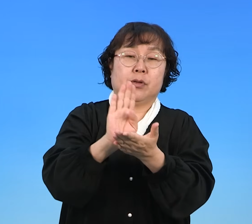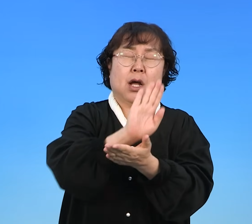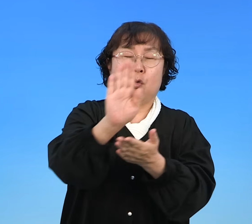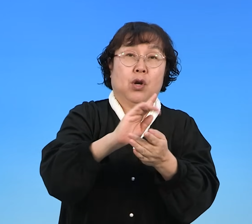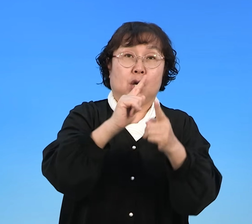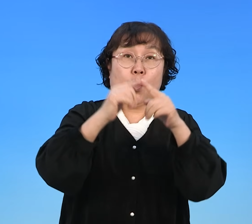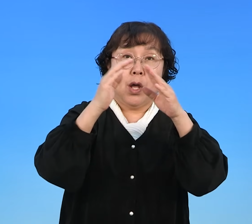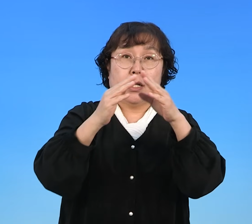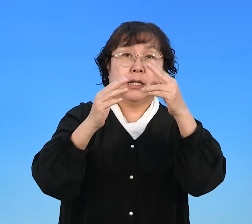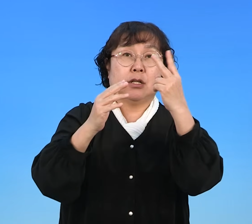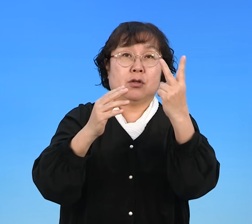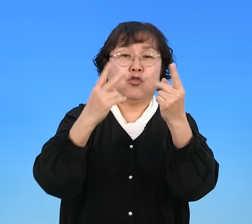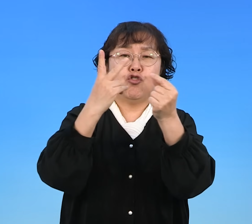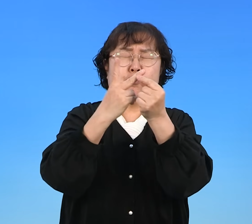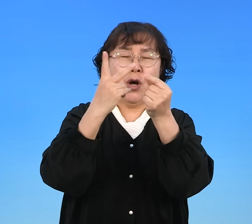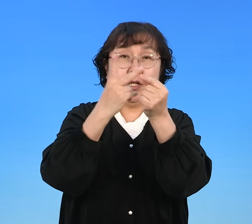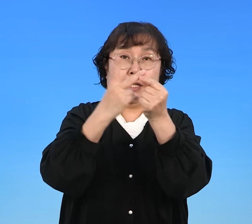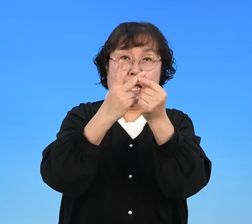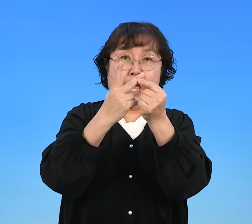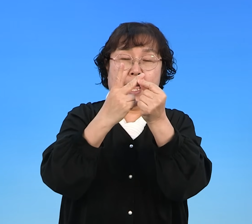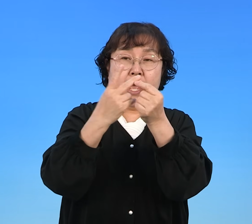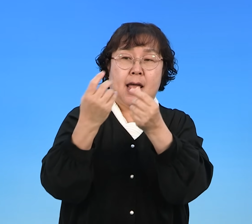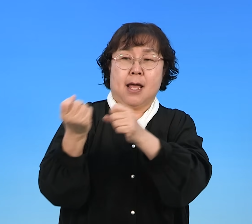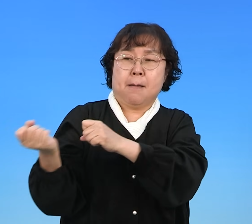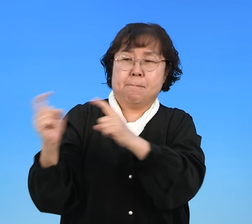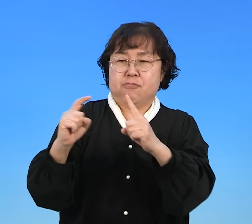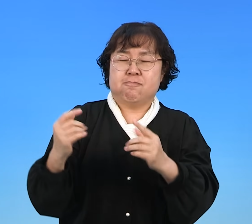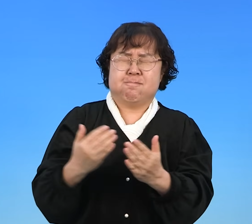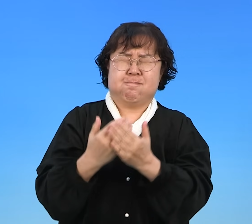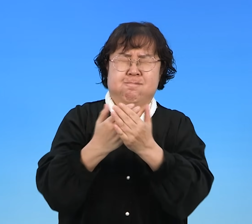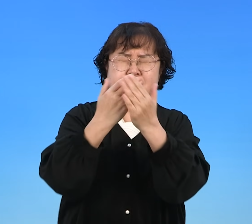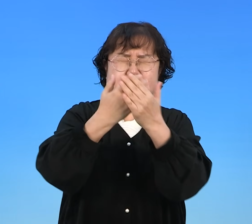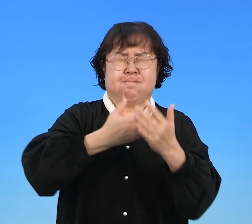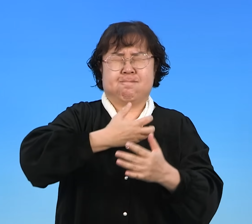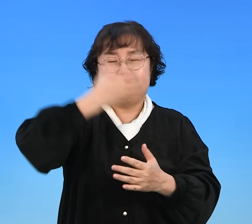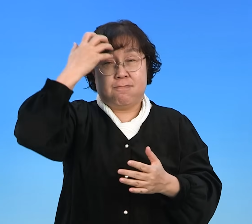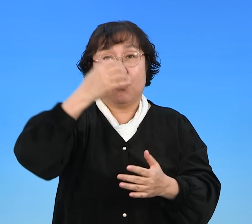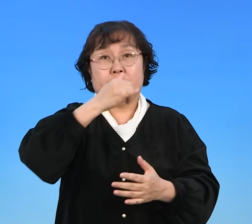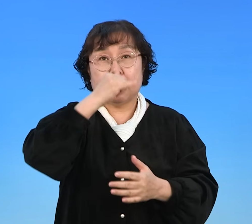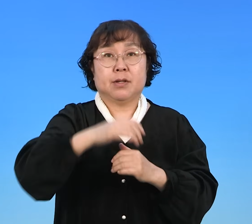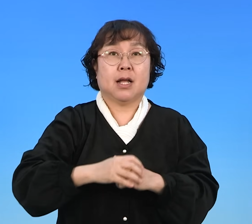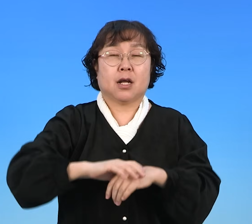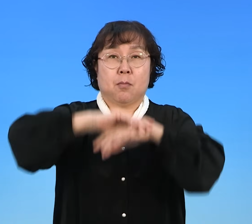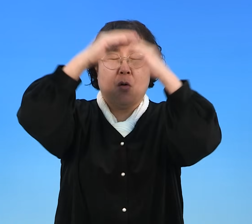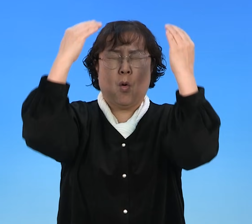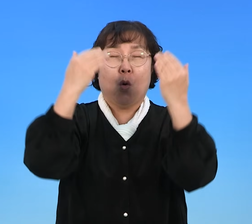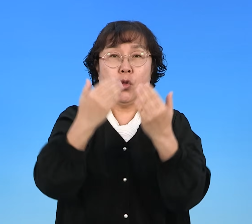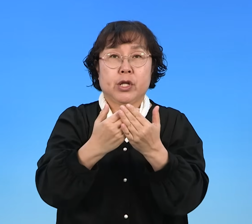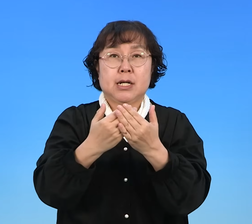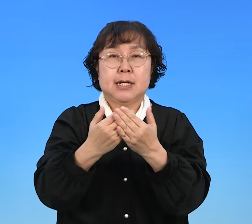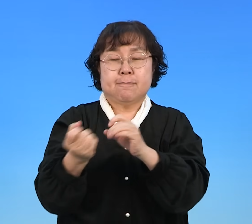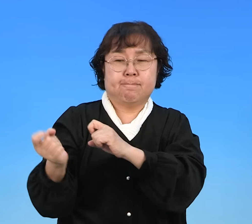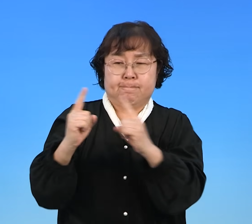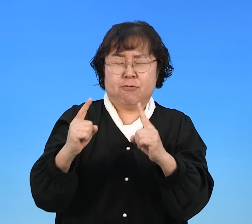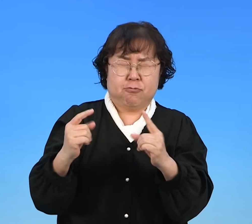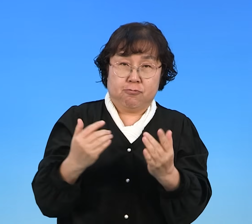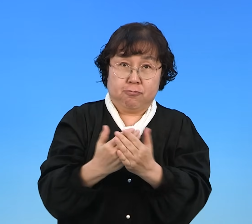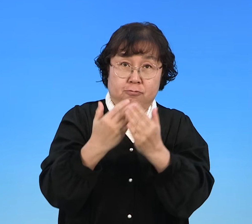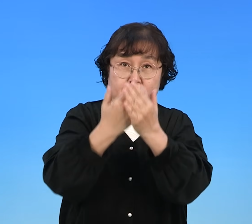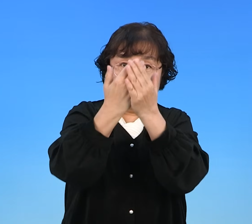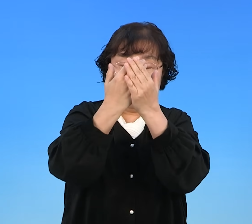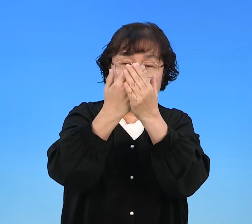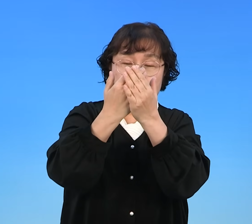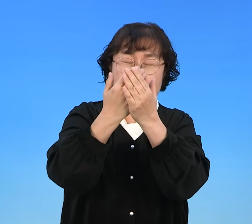한번 이제 제2의 하나님 앞에서 부흥을 꿈꾸고 있는데, 그 모든 부흥을 꿈꾸는 첫 번째